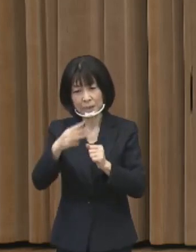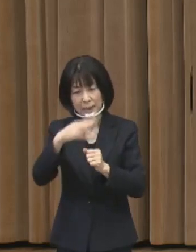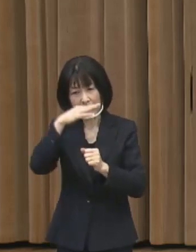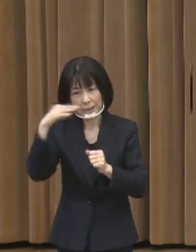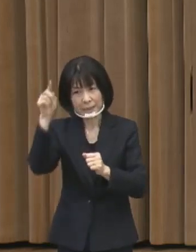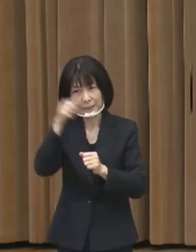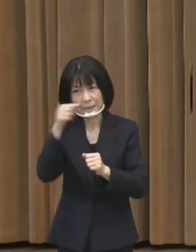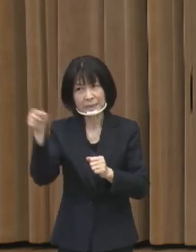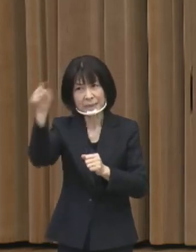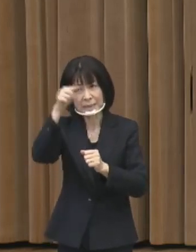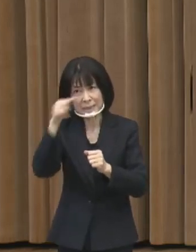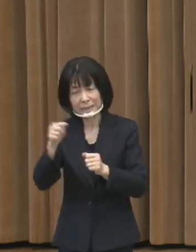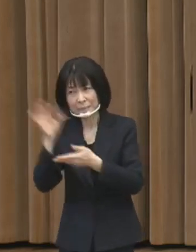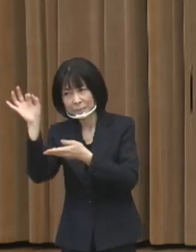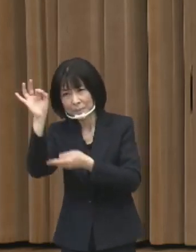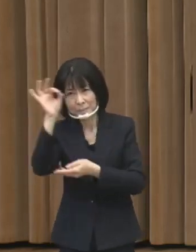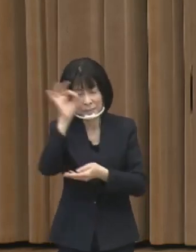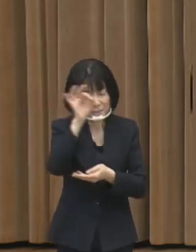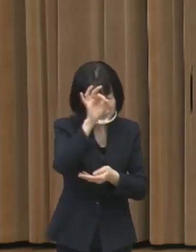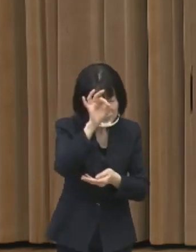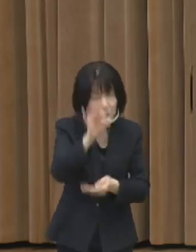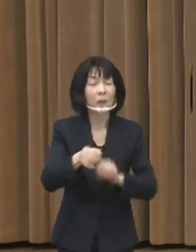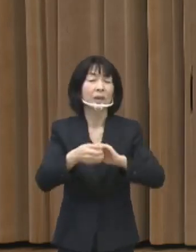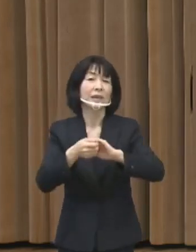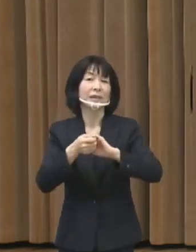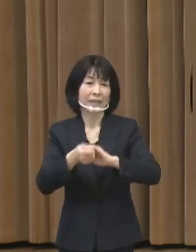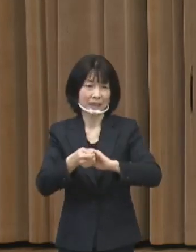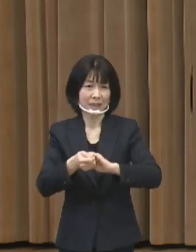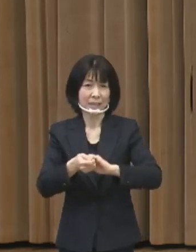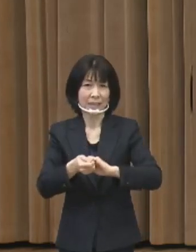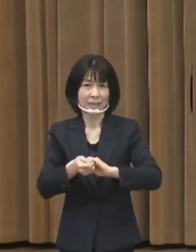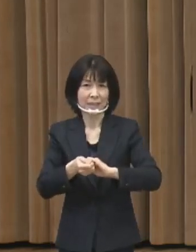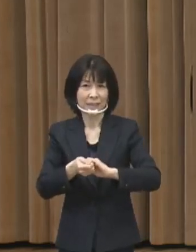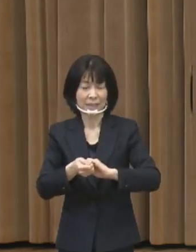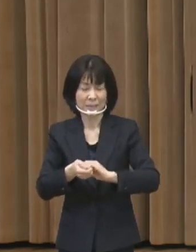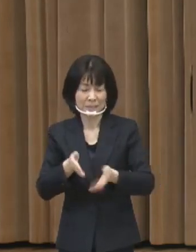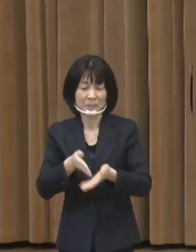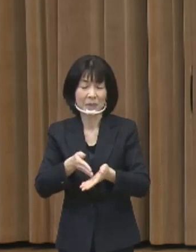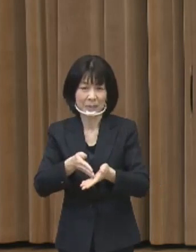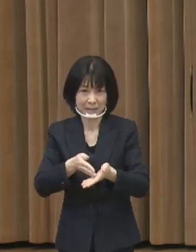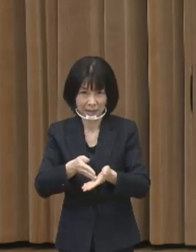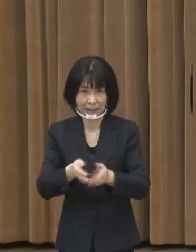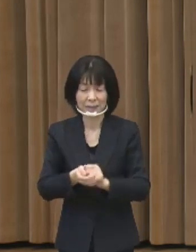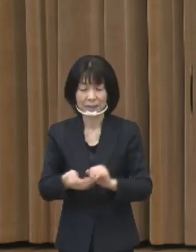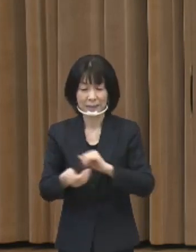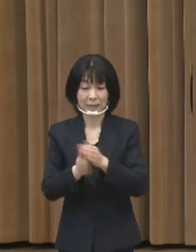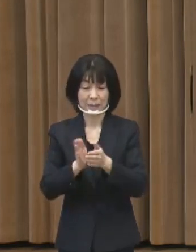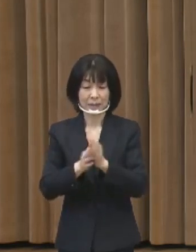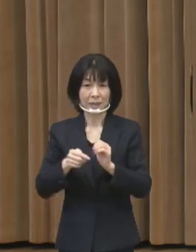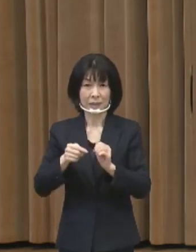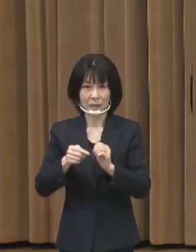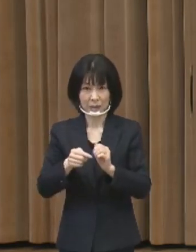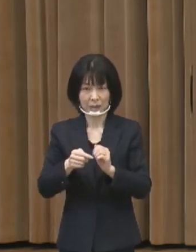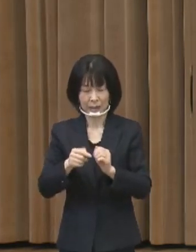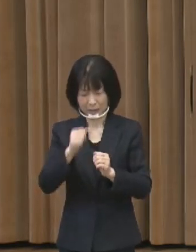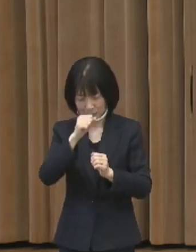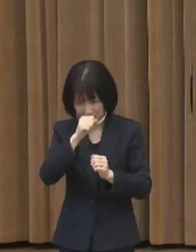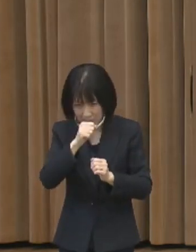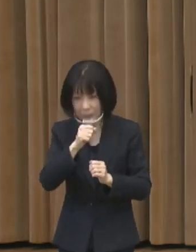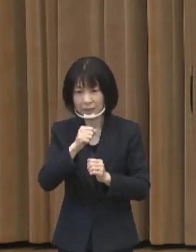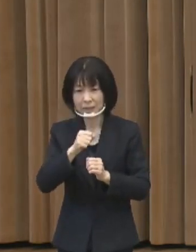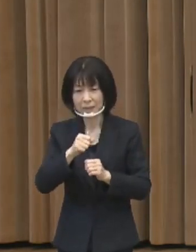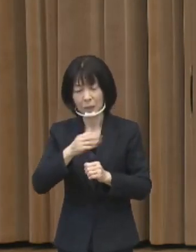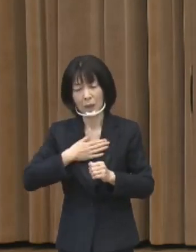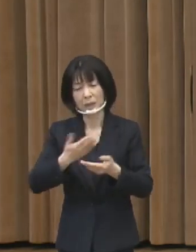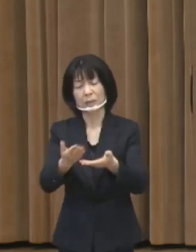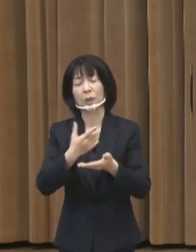を巡っていただく、こういったことをぜひ、ご案内して、そして埼玉県の良さを知ってもらおうと思ってま